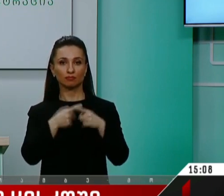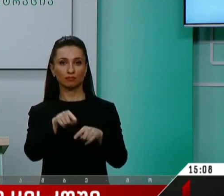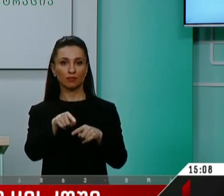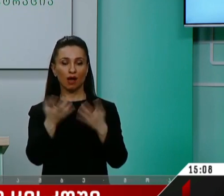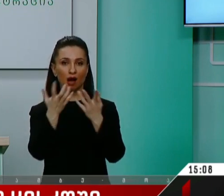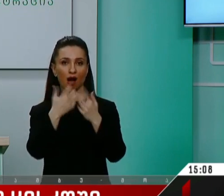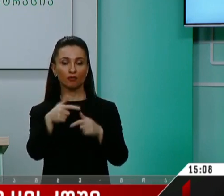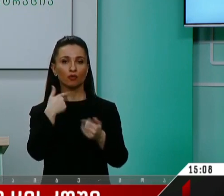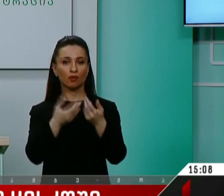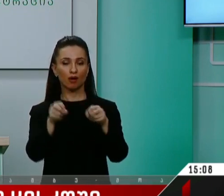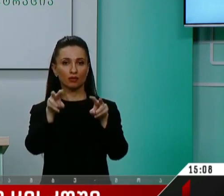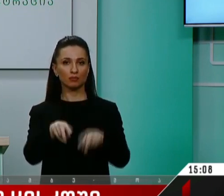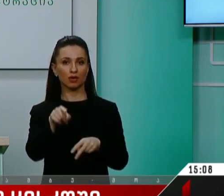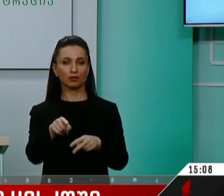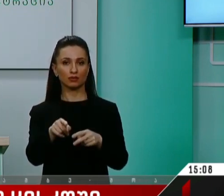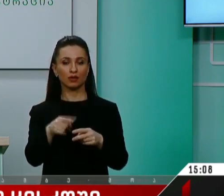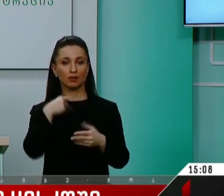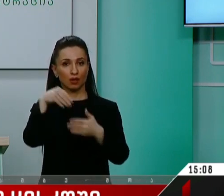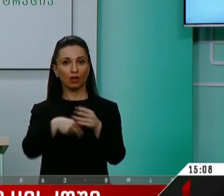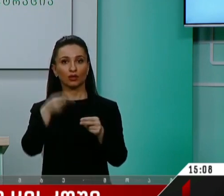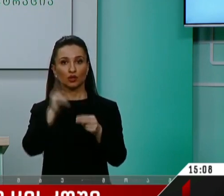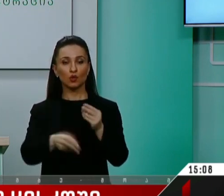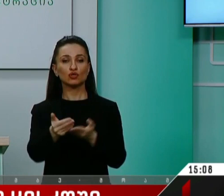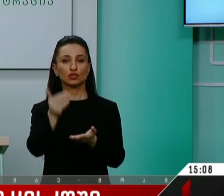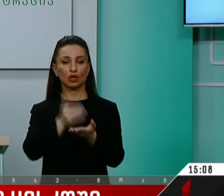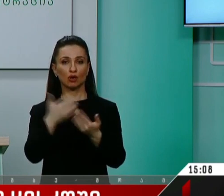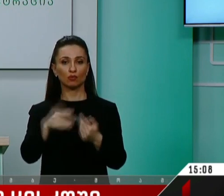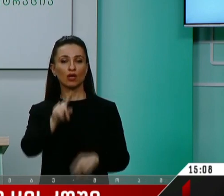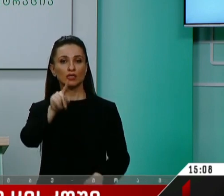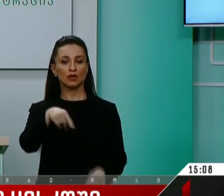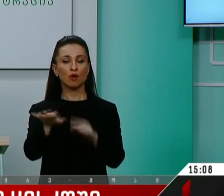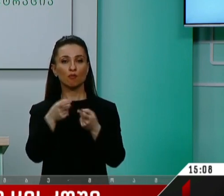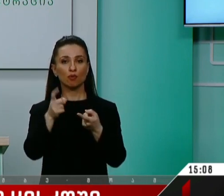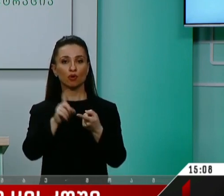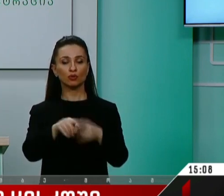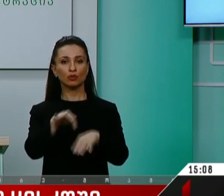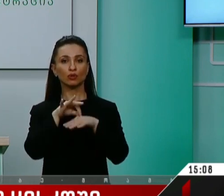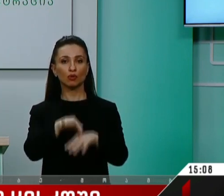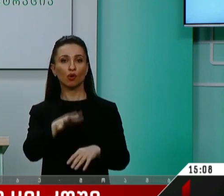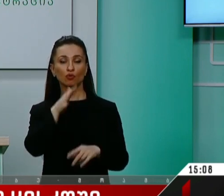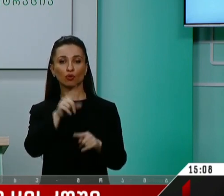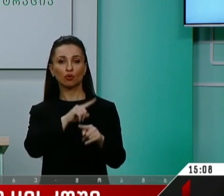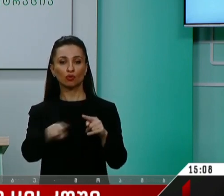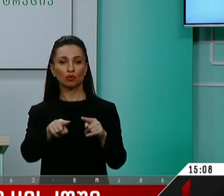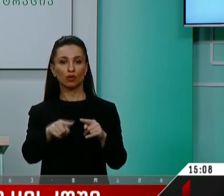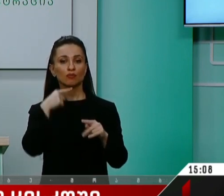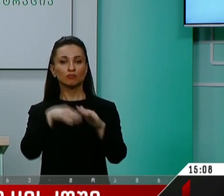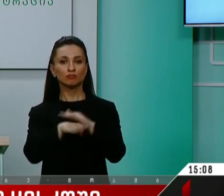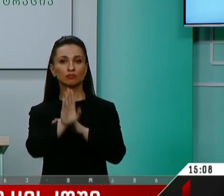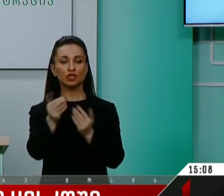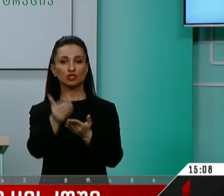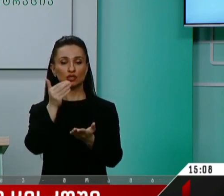ავტომატურ რეჟიმში ითვლის ხმებს და კენჯისვრის დასრულების შემდეგ. Სავალდებულო პროცედურების განხორციელებისთანავე ბეჭდავს